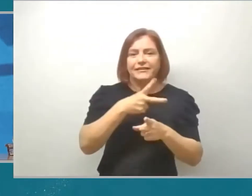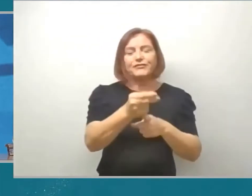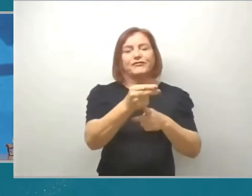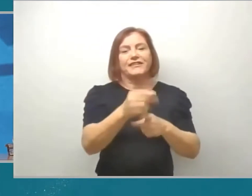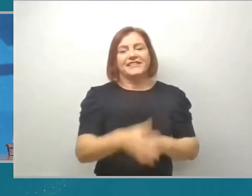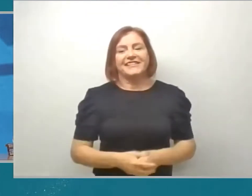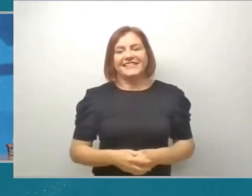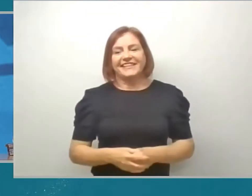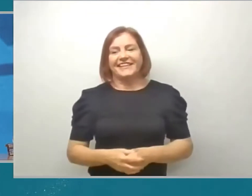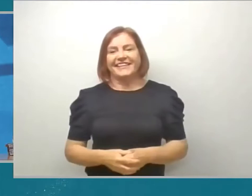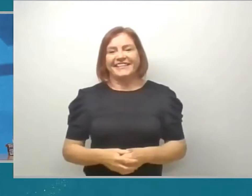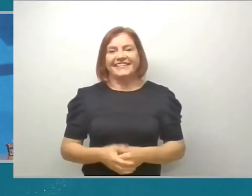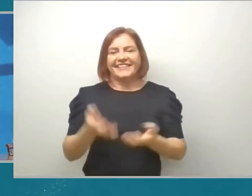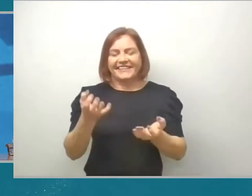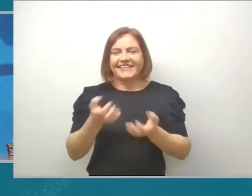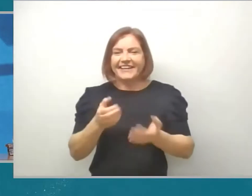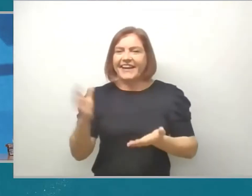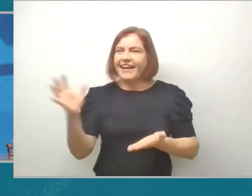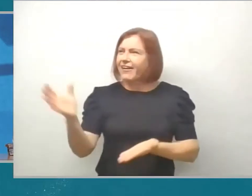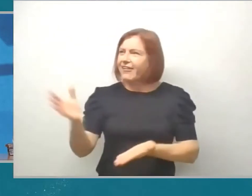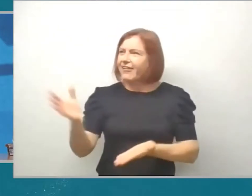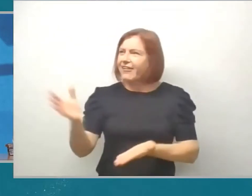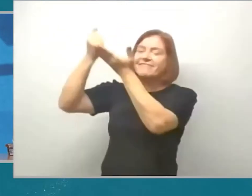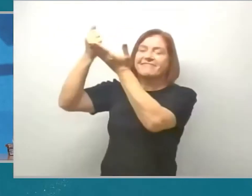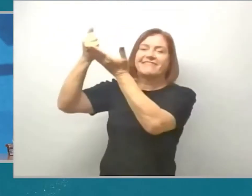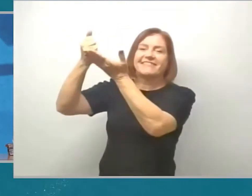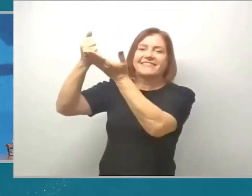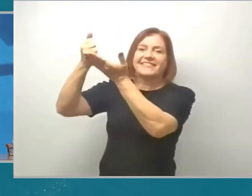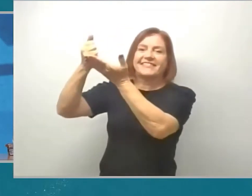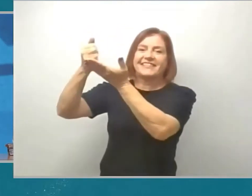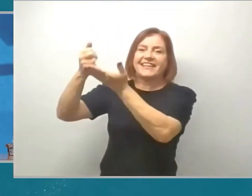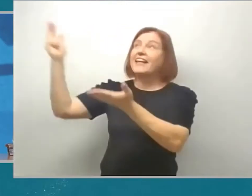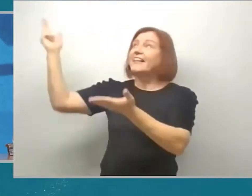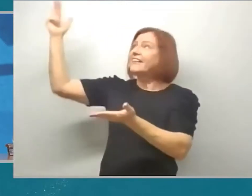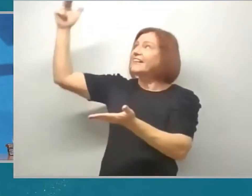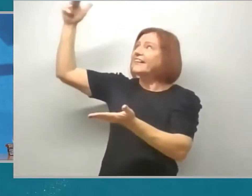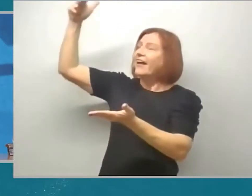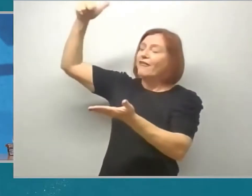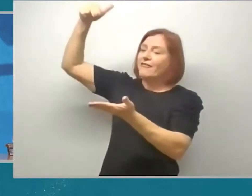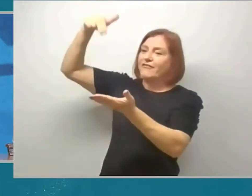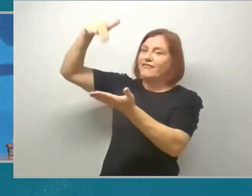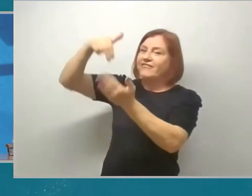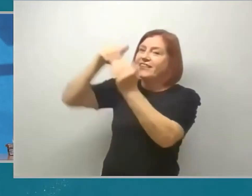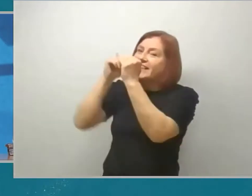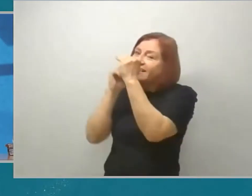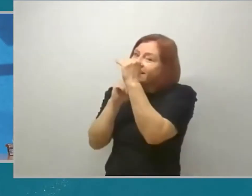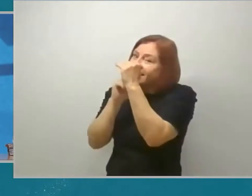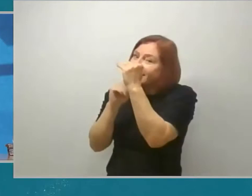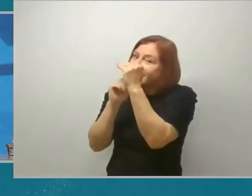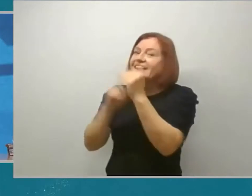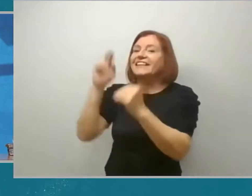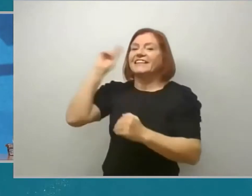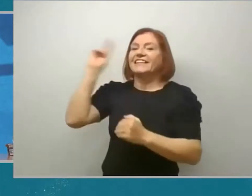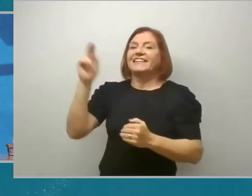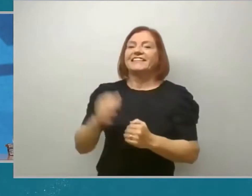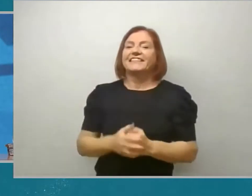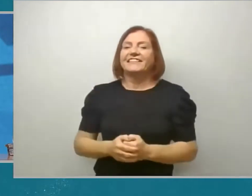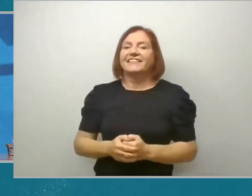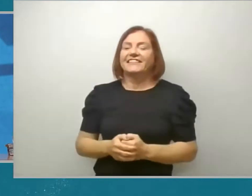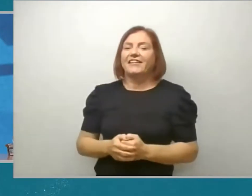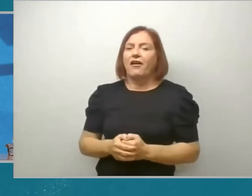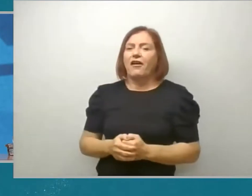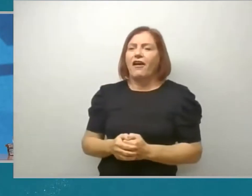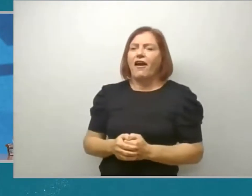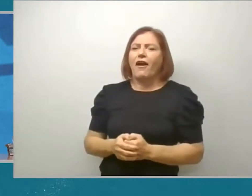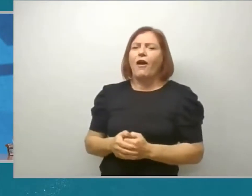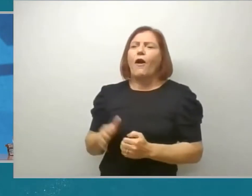Quero ser arrebatado na vinda secreta do Senhor. Quando o Senhor vier como ladrão,